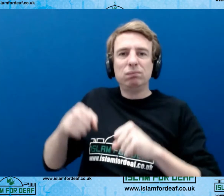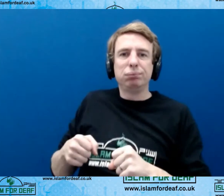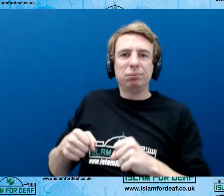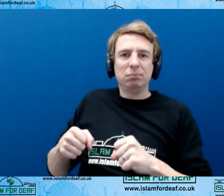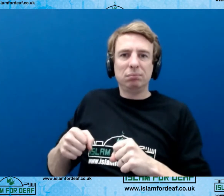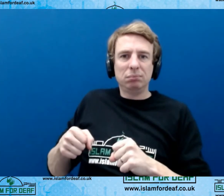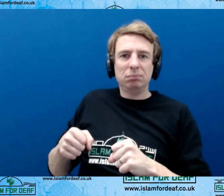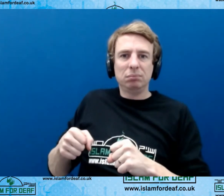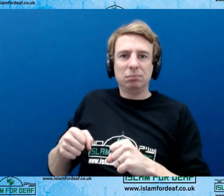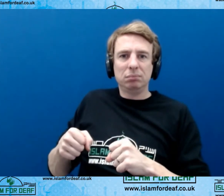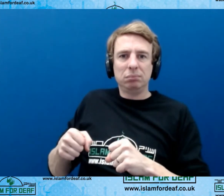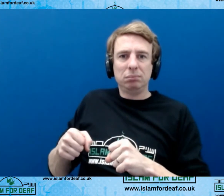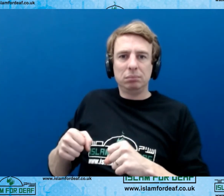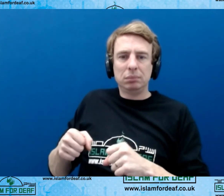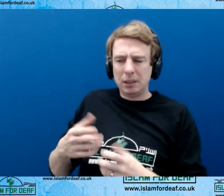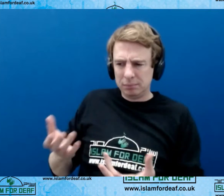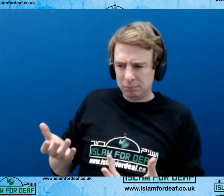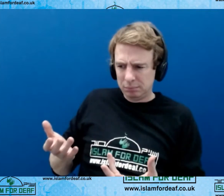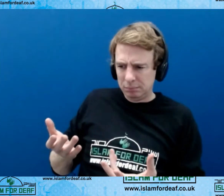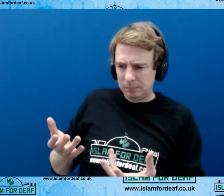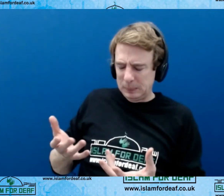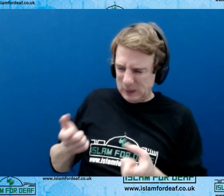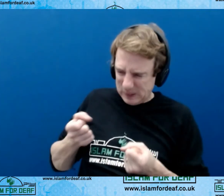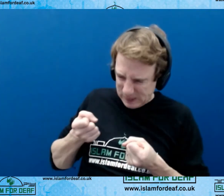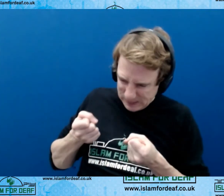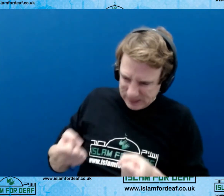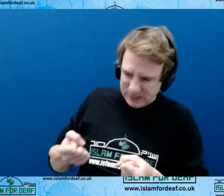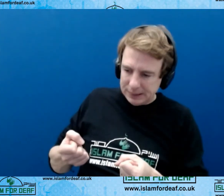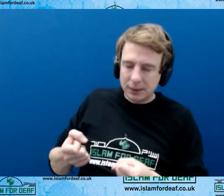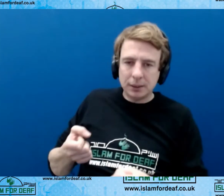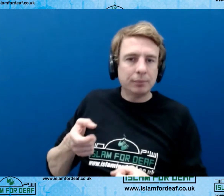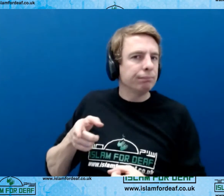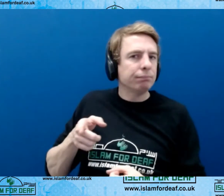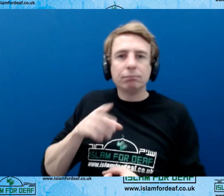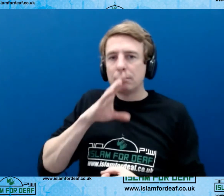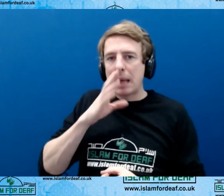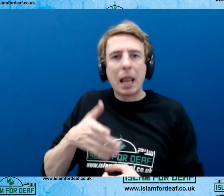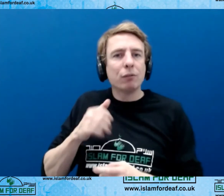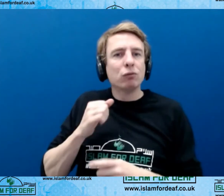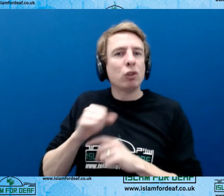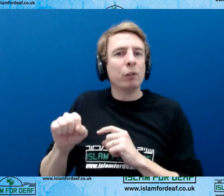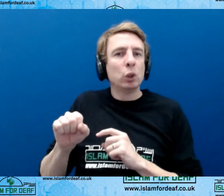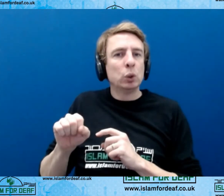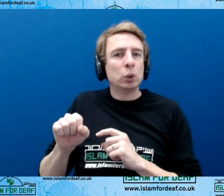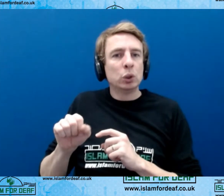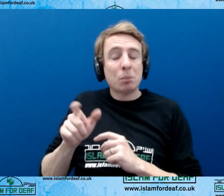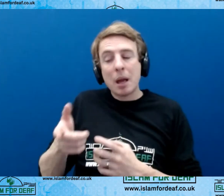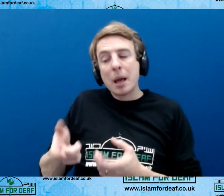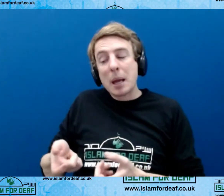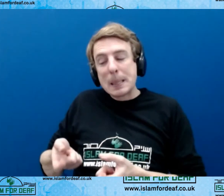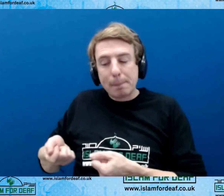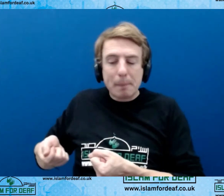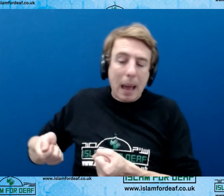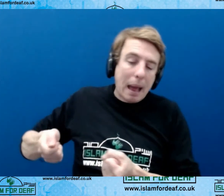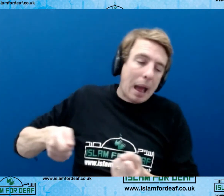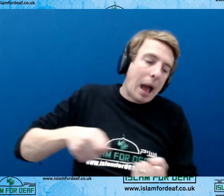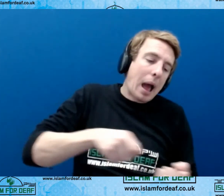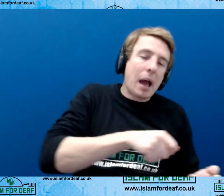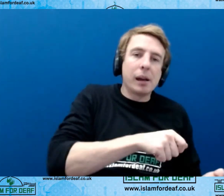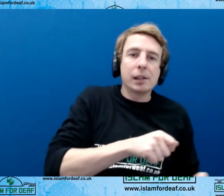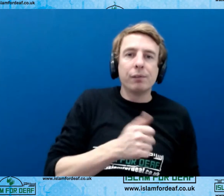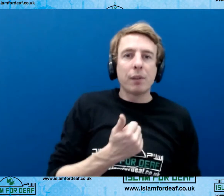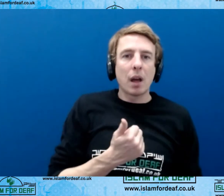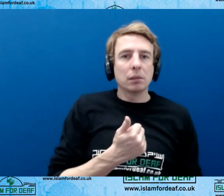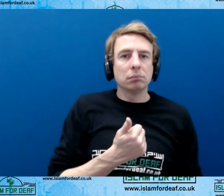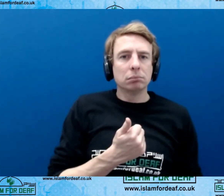قال تعالى: وأرسل عليهم طيرا أبابيل، أي أرسل الله عليهم هؤلاء الذين جاءوا يهدموا بيت الله جماعات